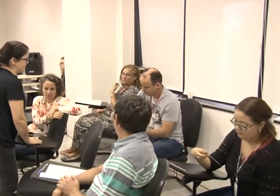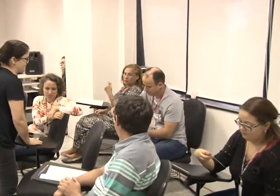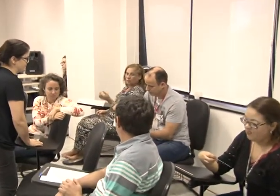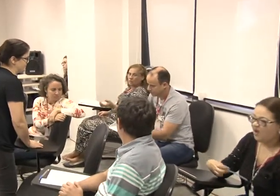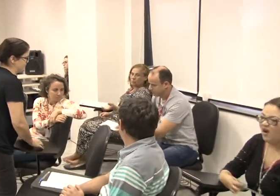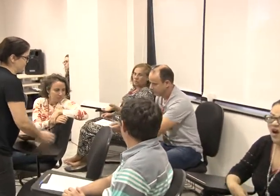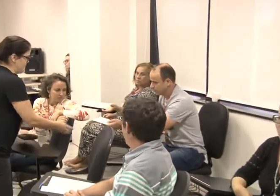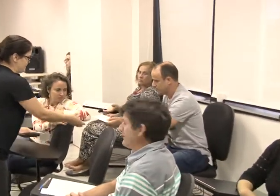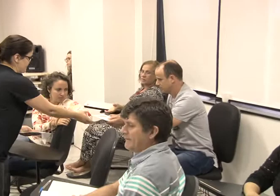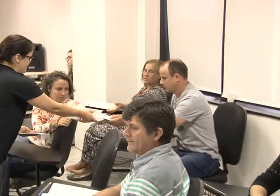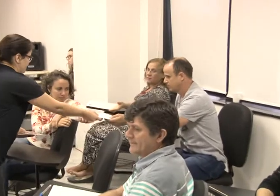pegou mesmo.